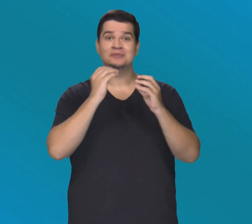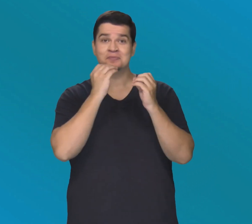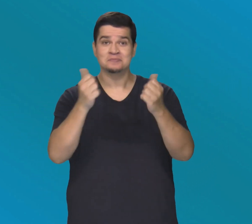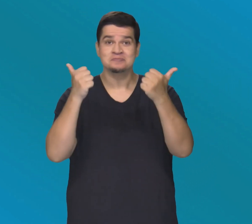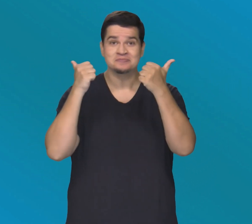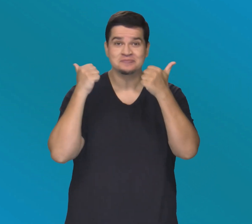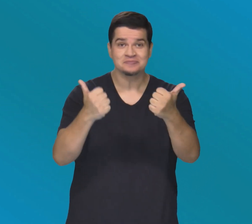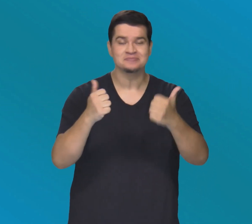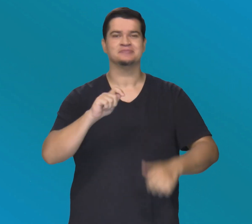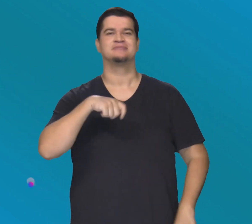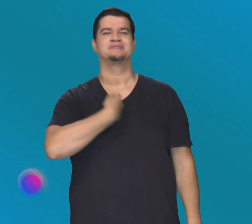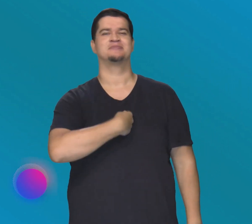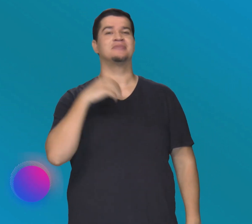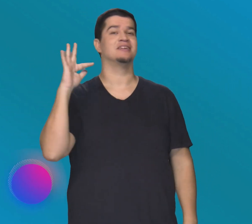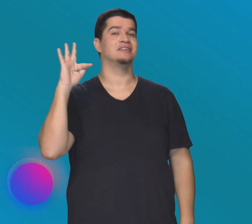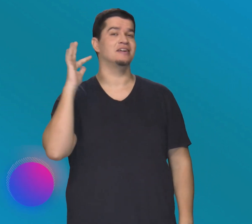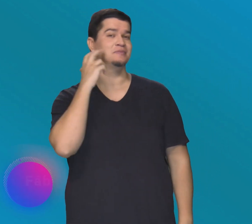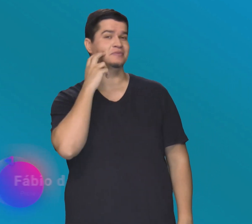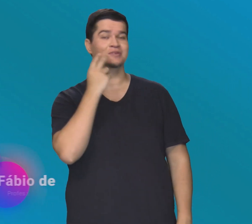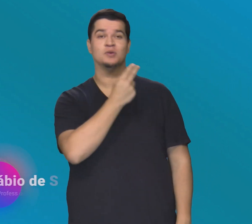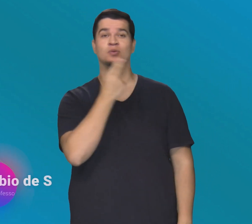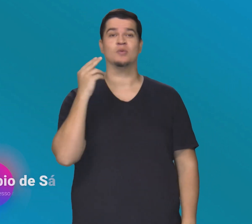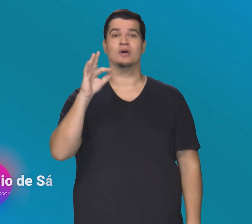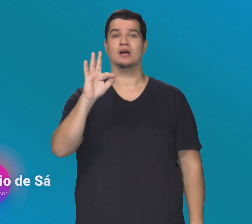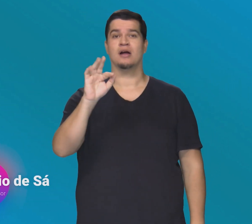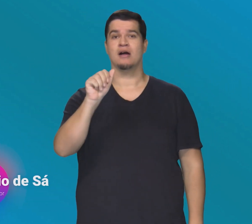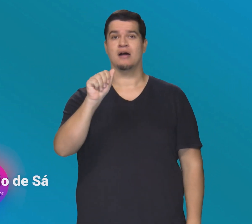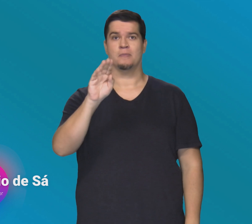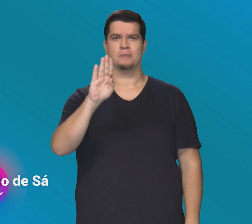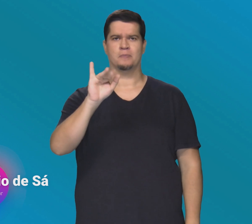Olá pessoal tudo bem com vocês eu sou o Fábio de